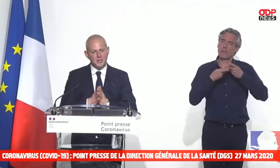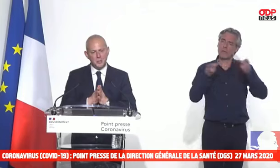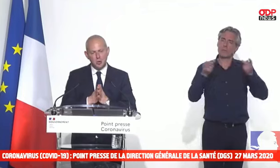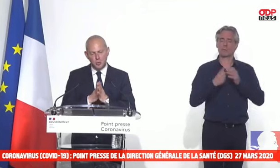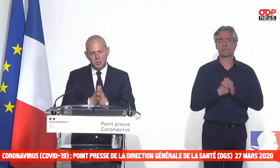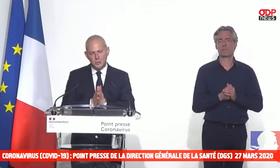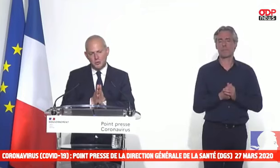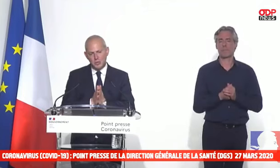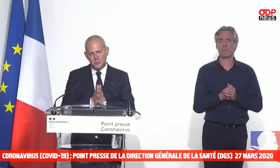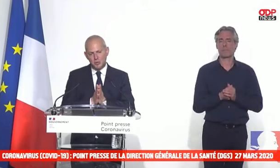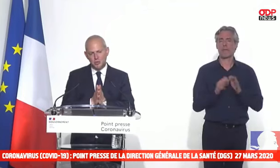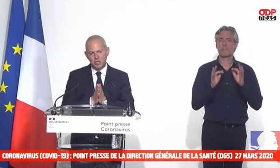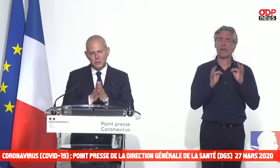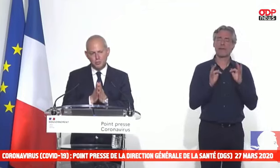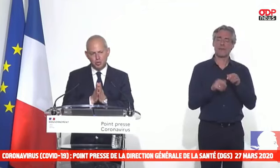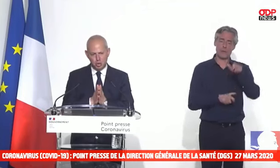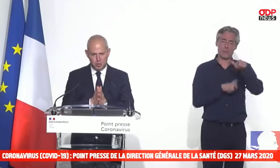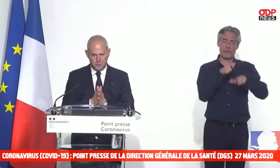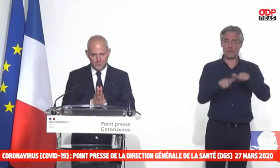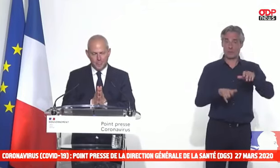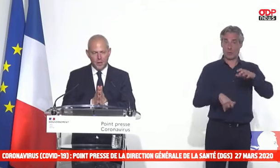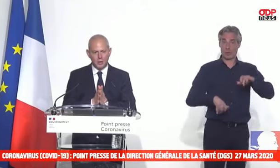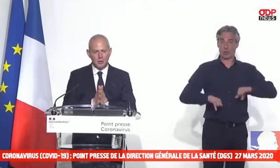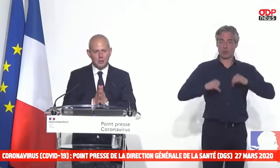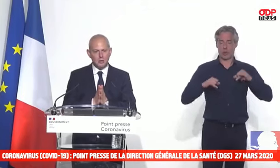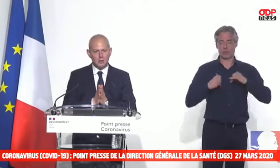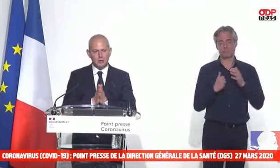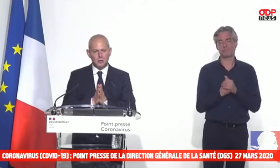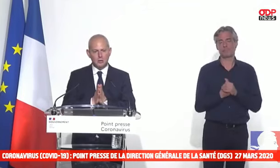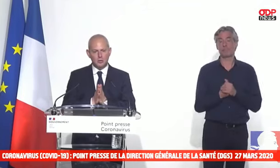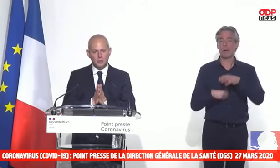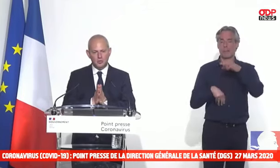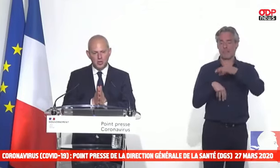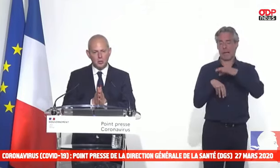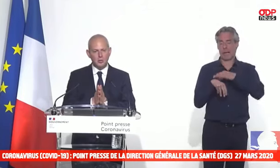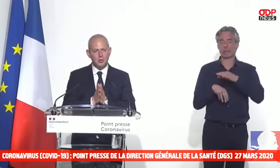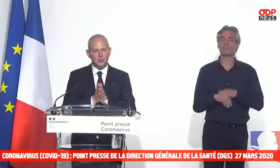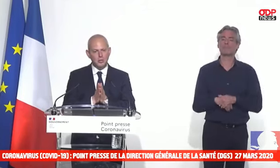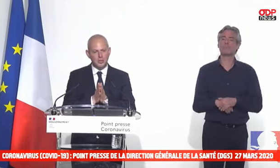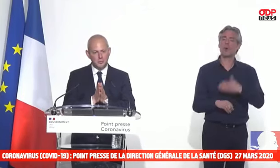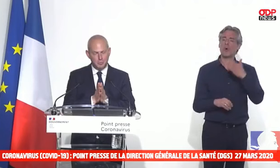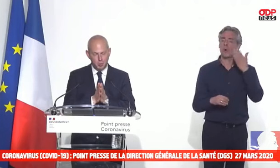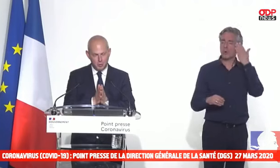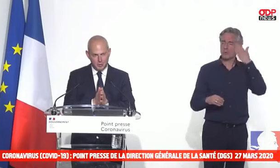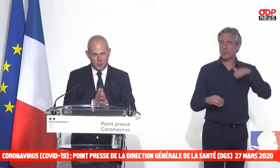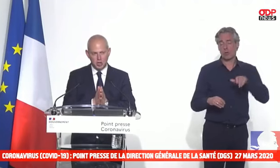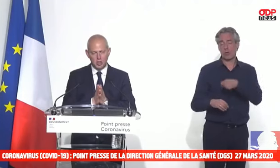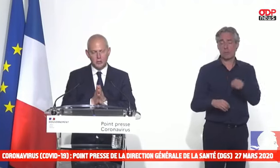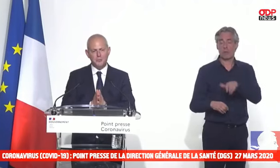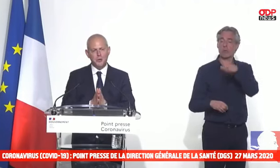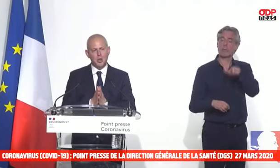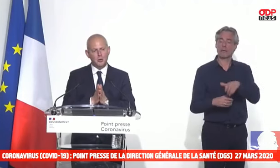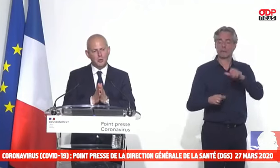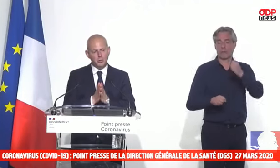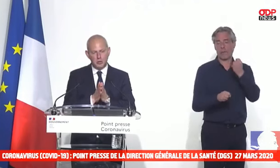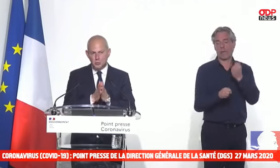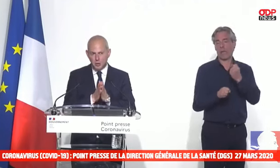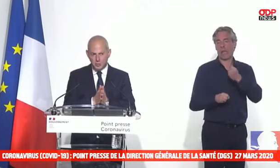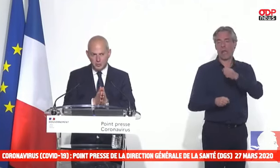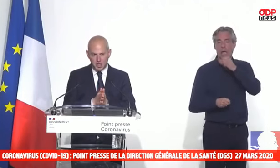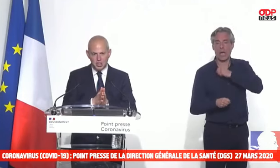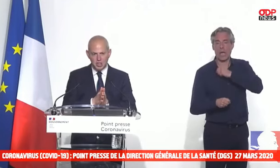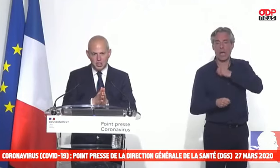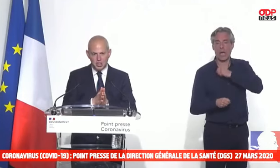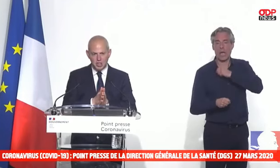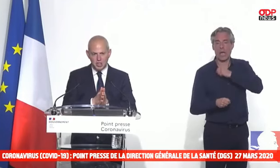en particulier peut-être pour les sujets les plus jeunes. On sait que quand on est une personne âgée, que quand on est une